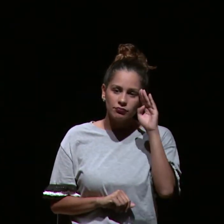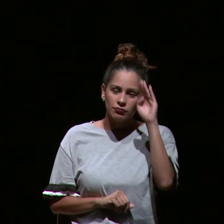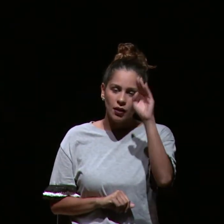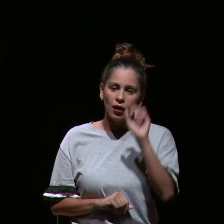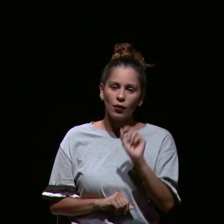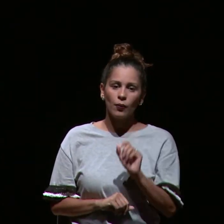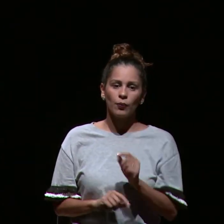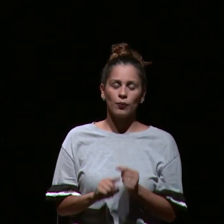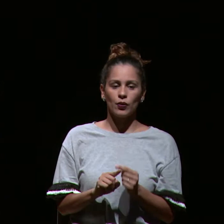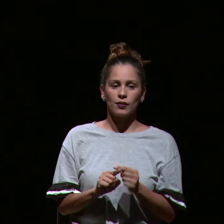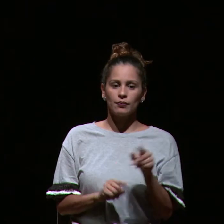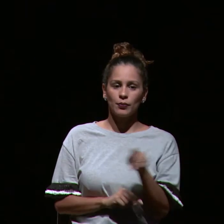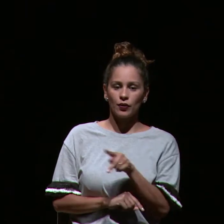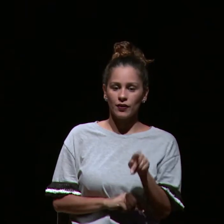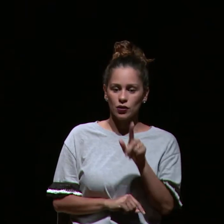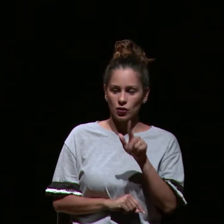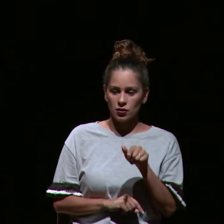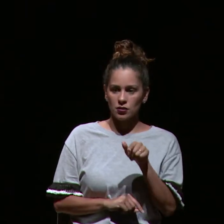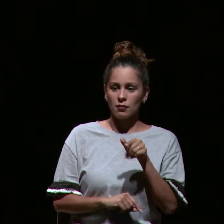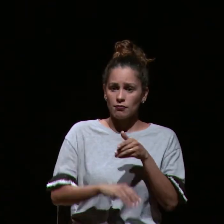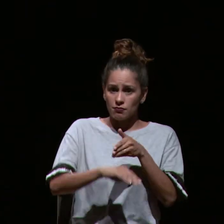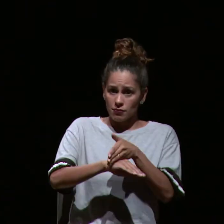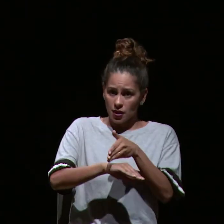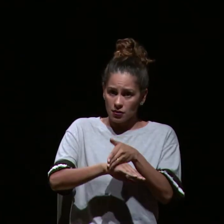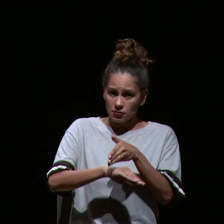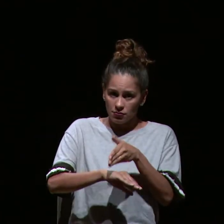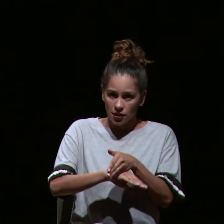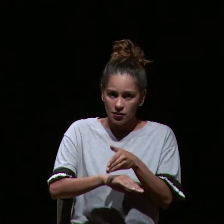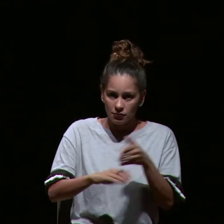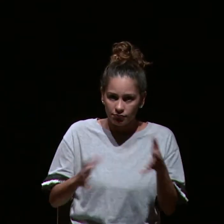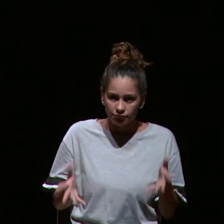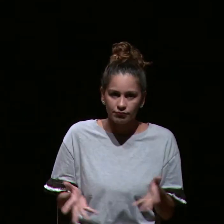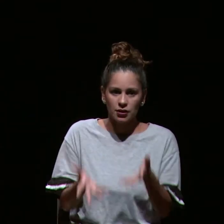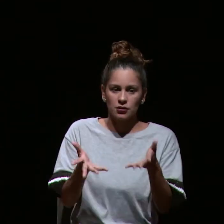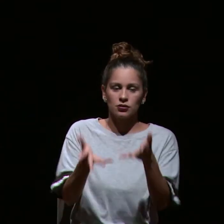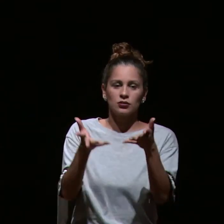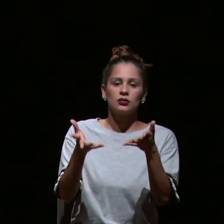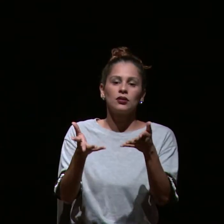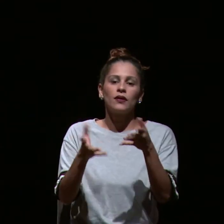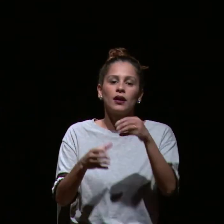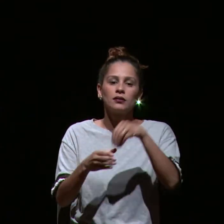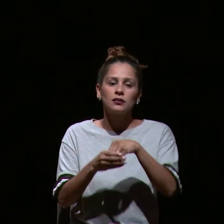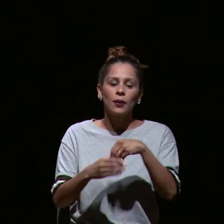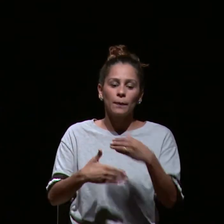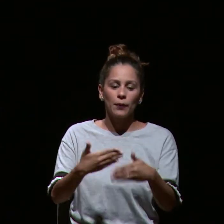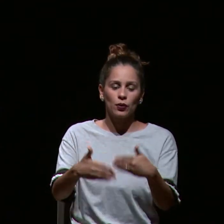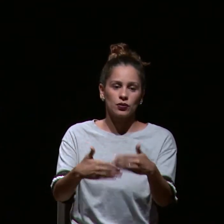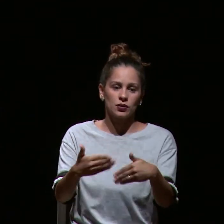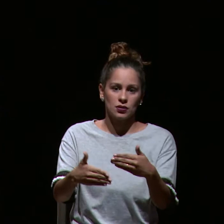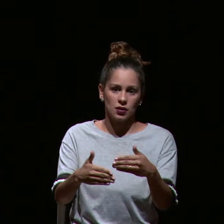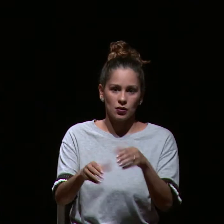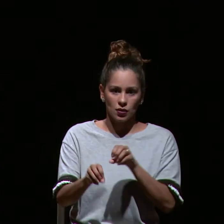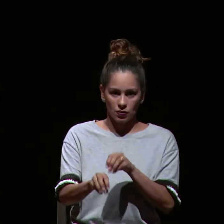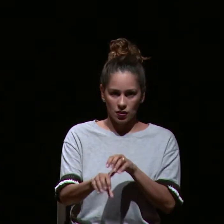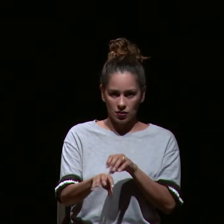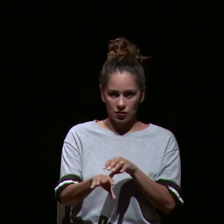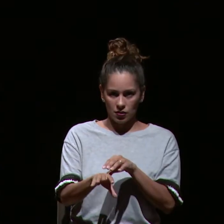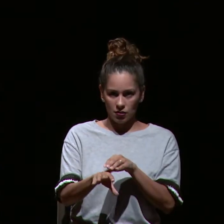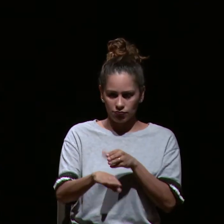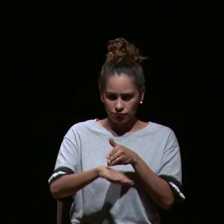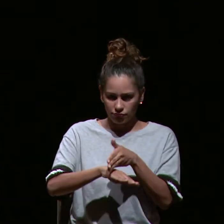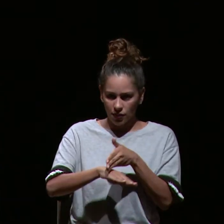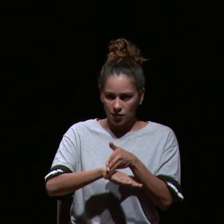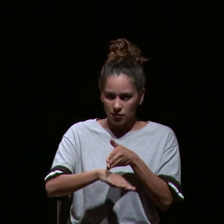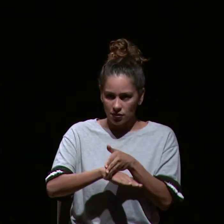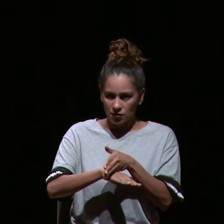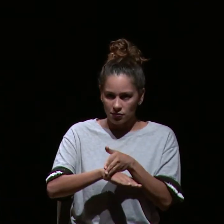considerados agentes de participação ativa no processo educacional, e não apenas reprodutores desses conteúdos. Portanto, meu